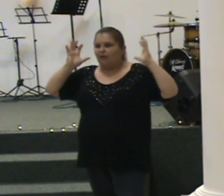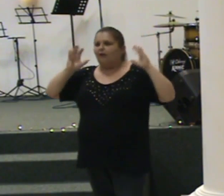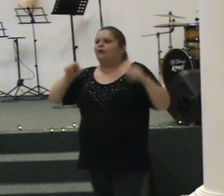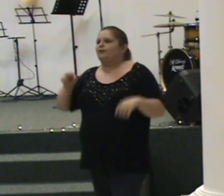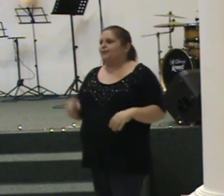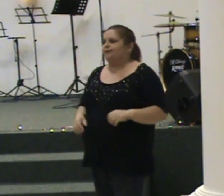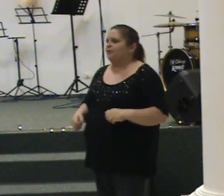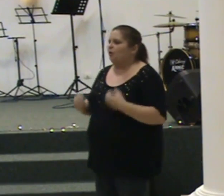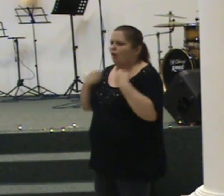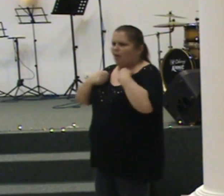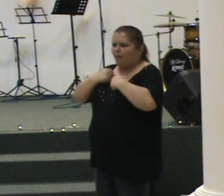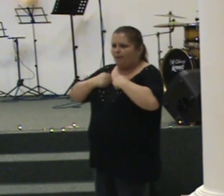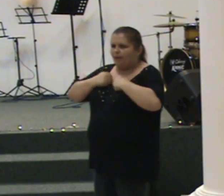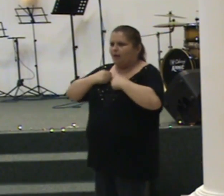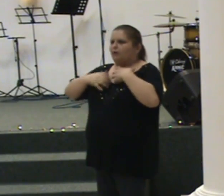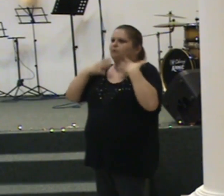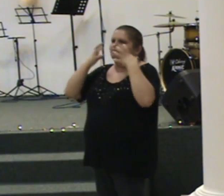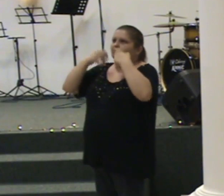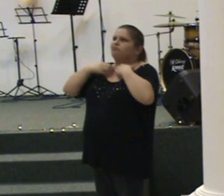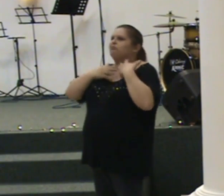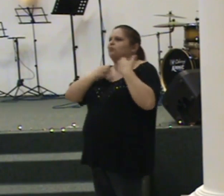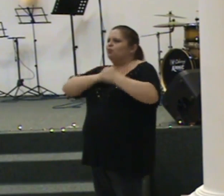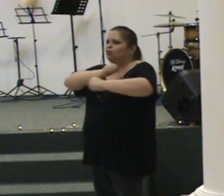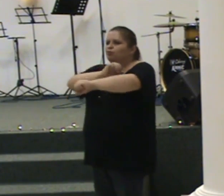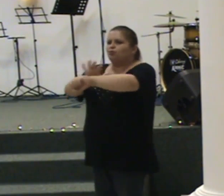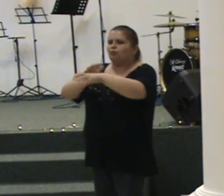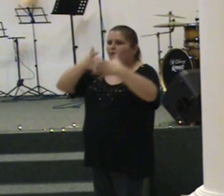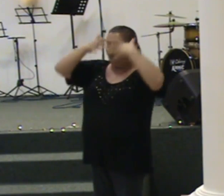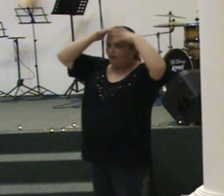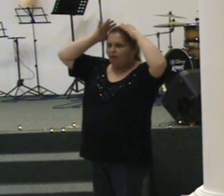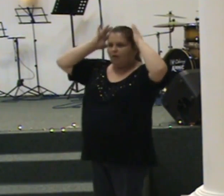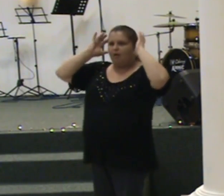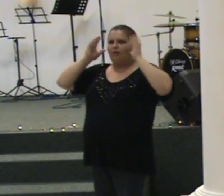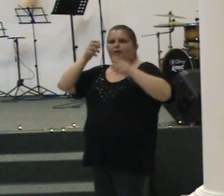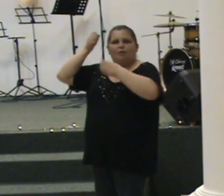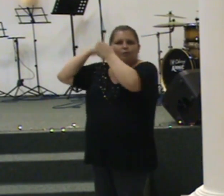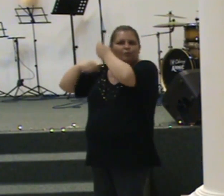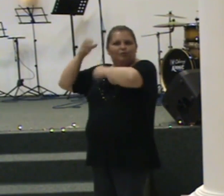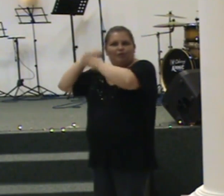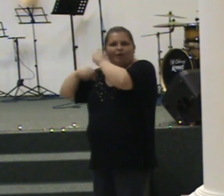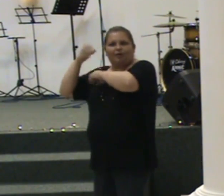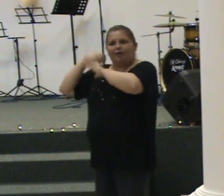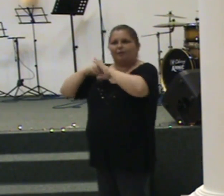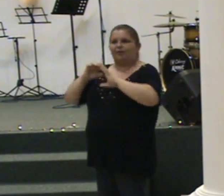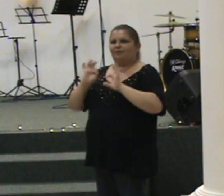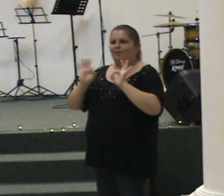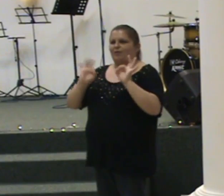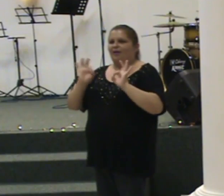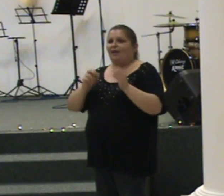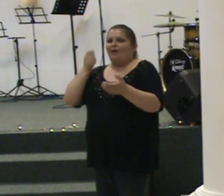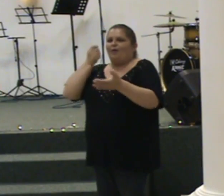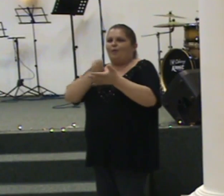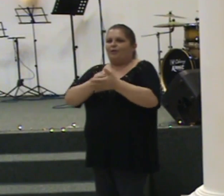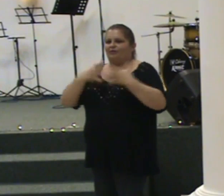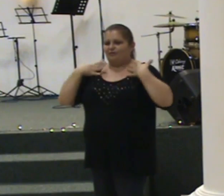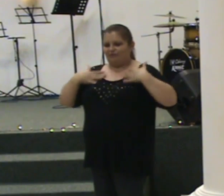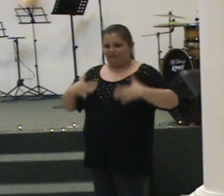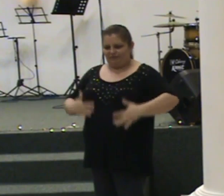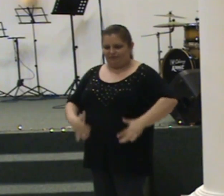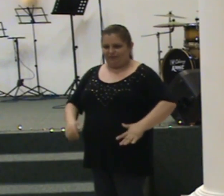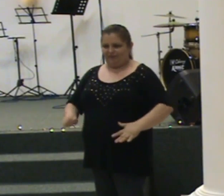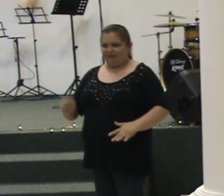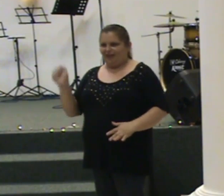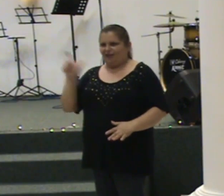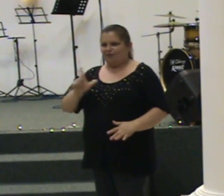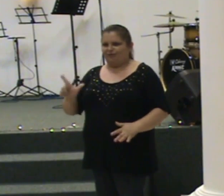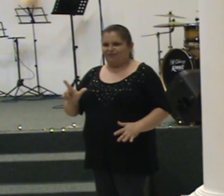banho nela, passou um óleo no cabelo, alisou, preparou e comprou para ela um vestidinho